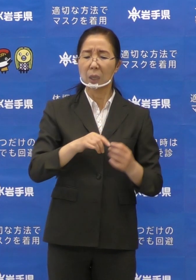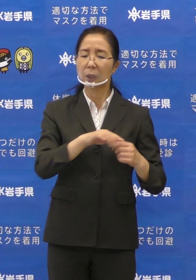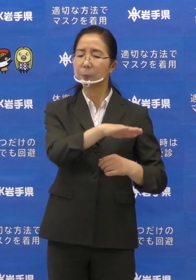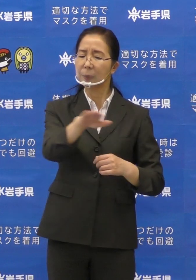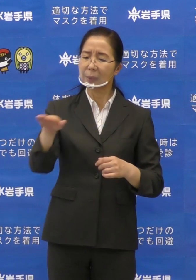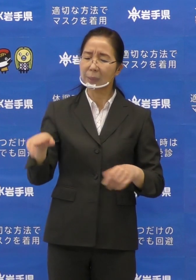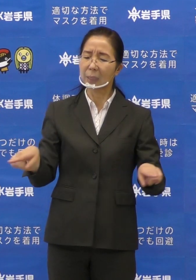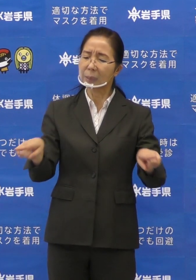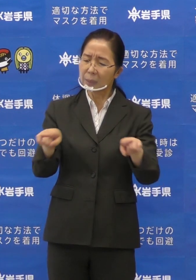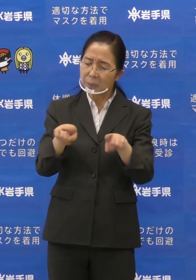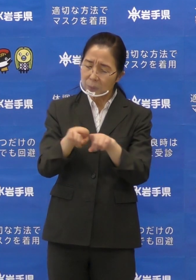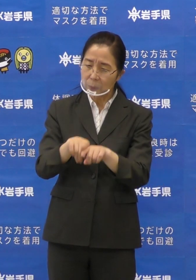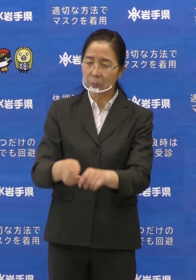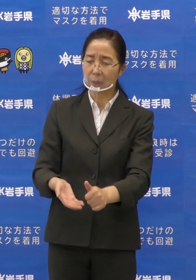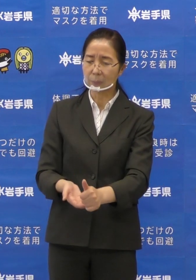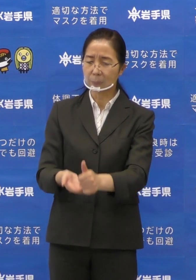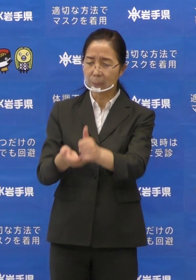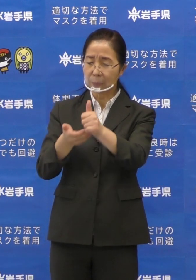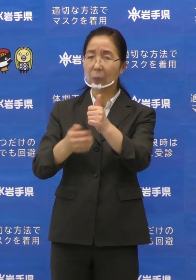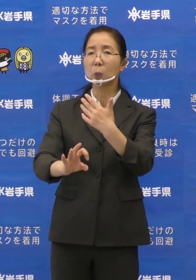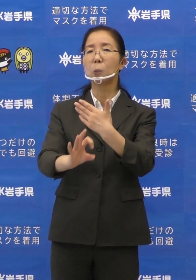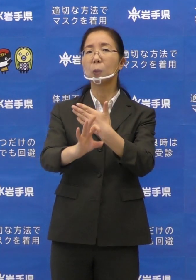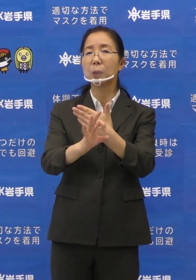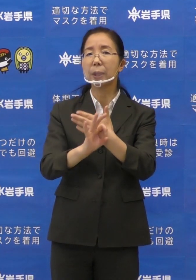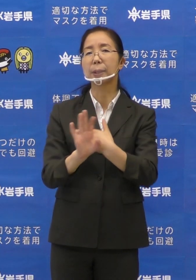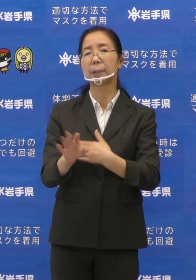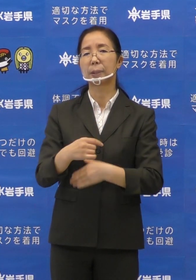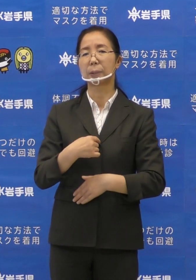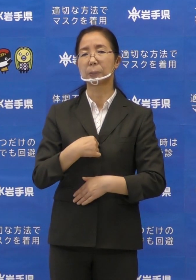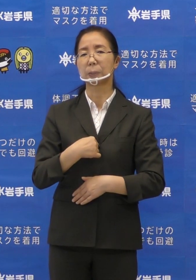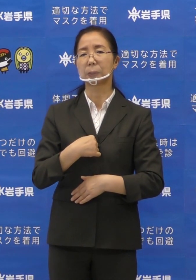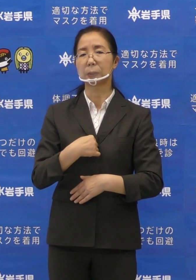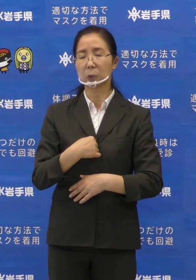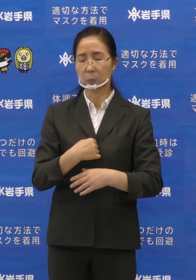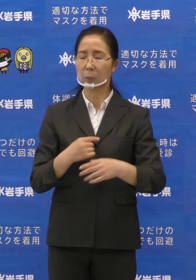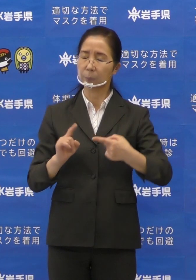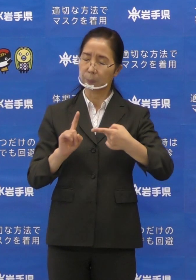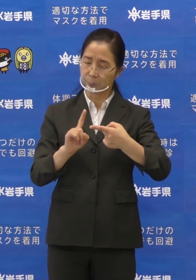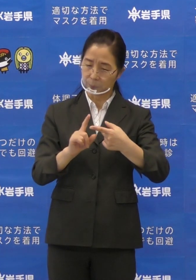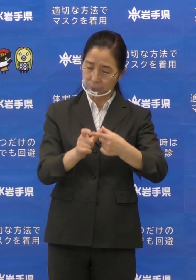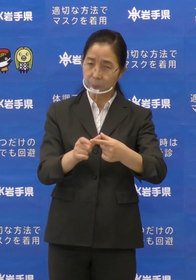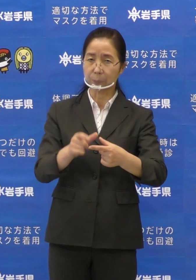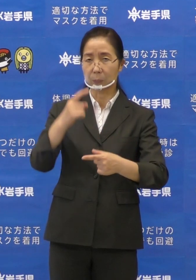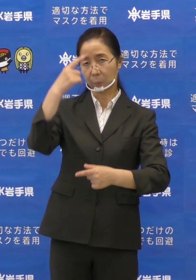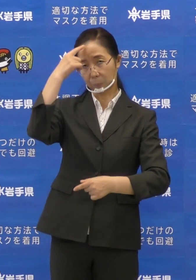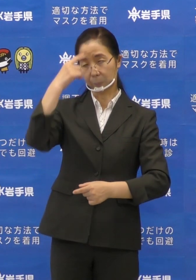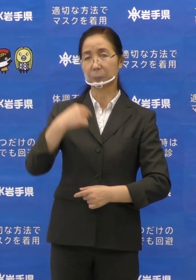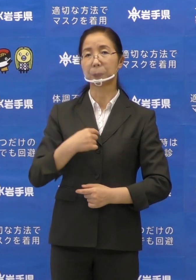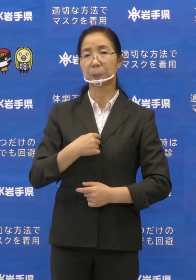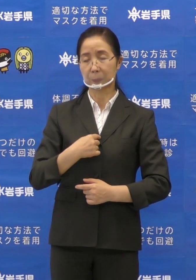も比喩として適していると思っております。